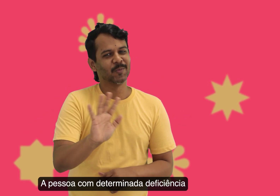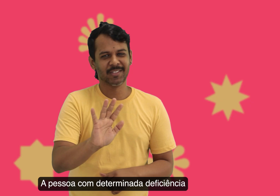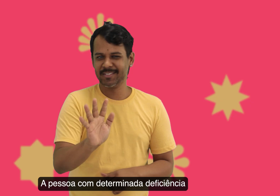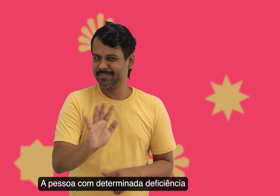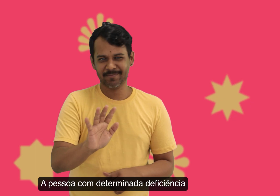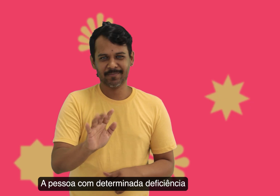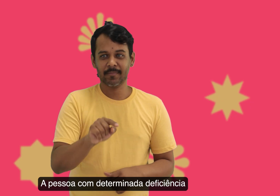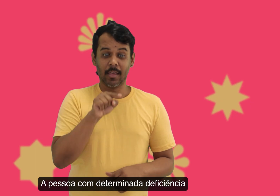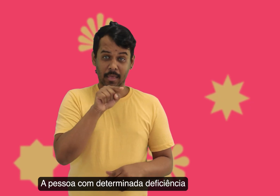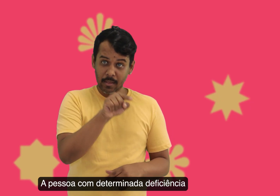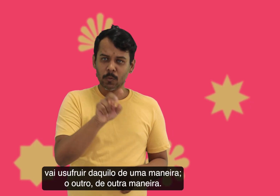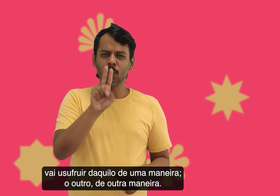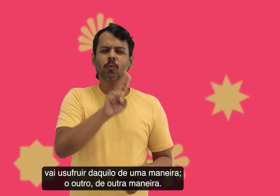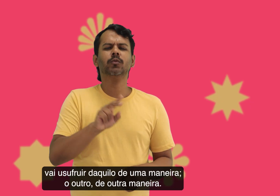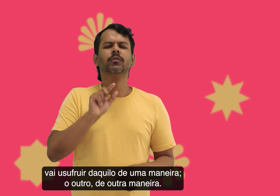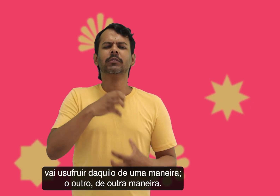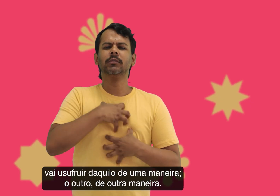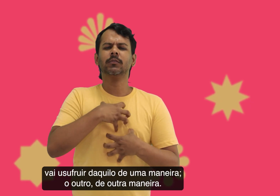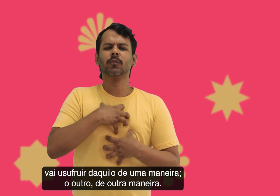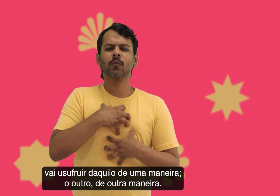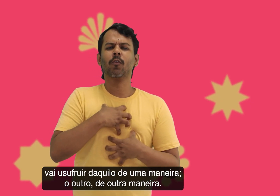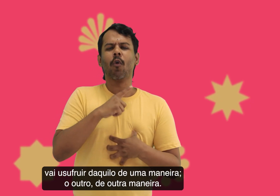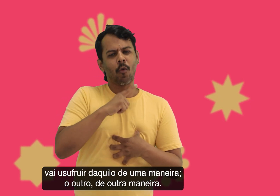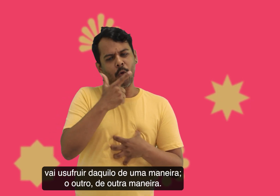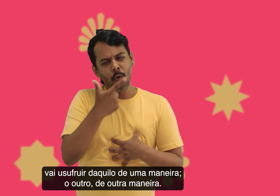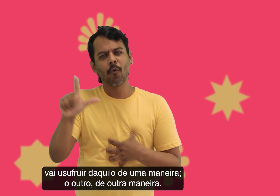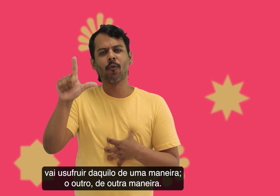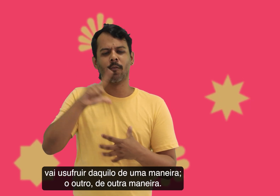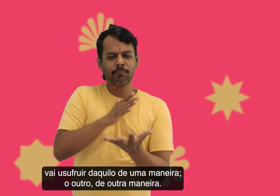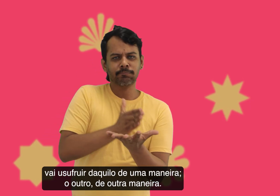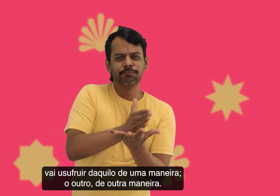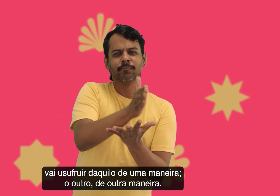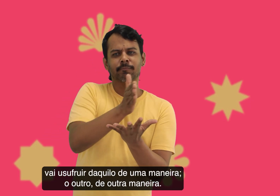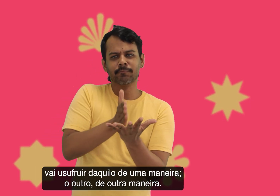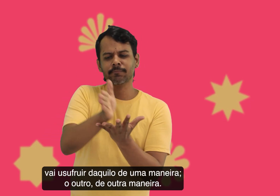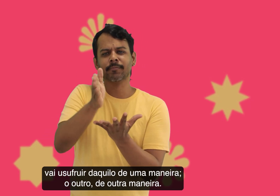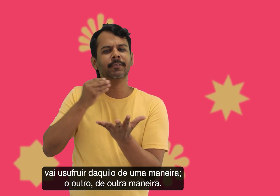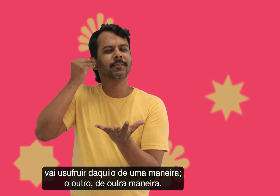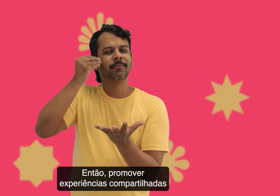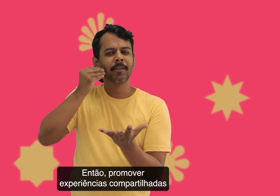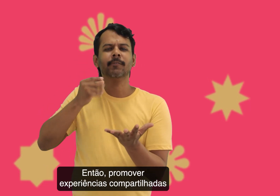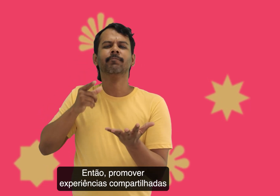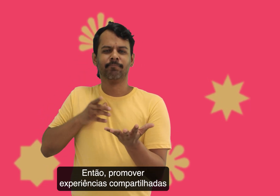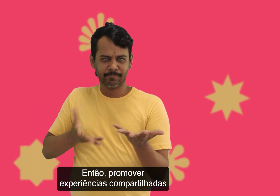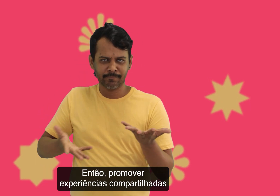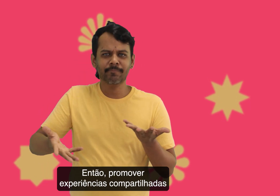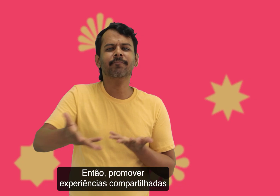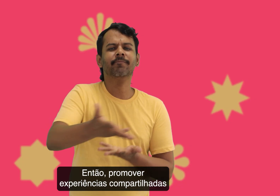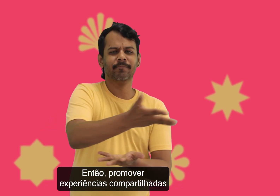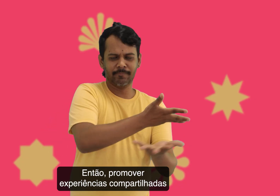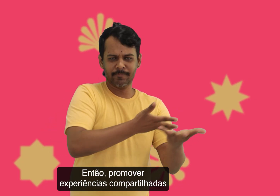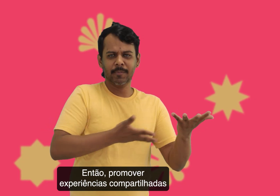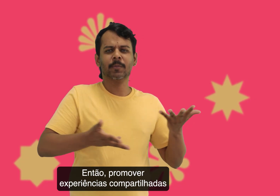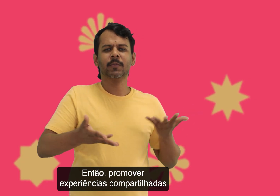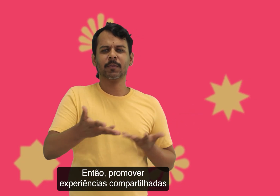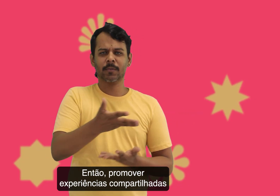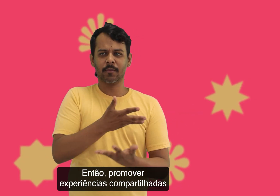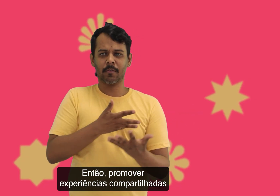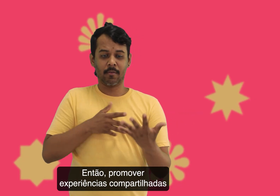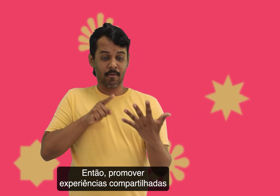pessoa com determinada deficiência vai usufruir daquilo de uma maneira, o outro de outra maneira. Então, promover experiências compartilhadas,